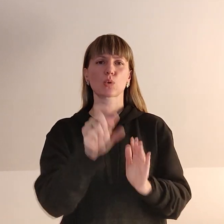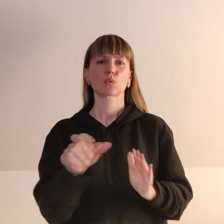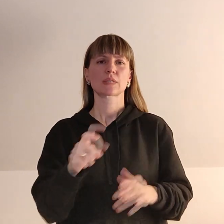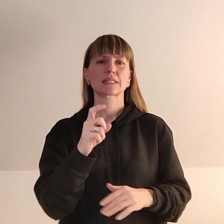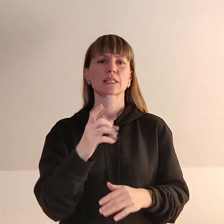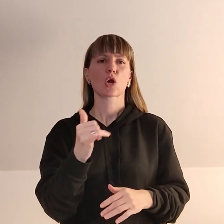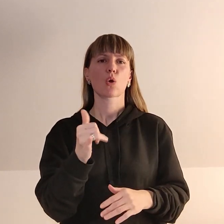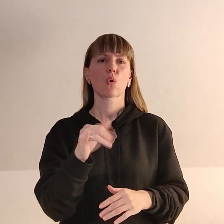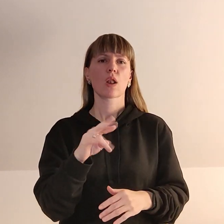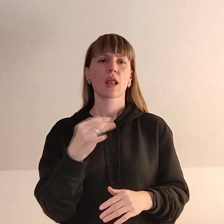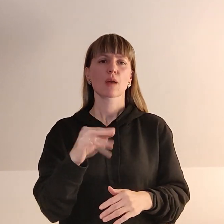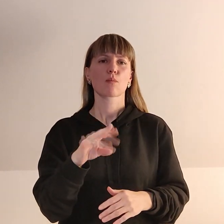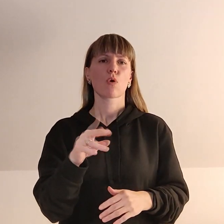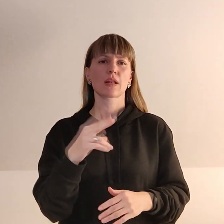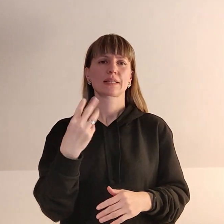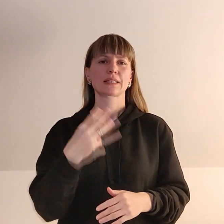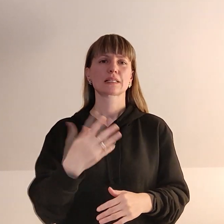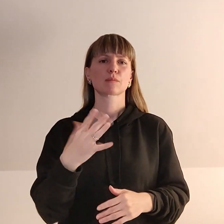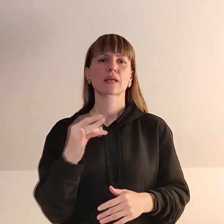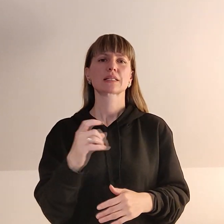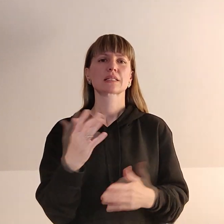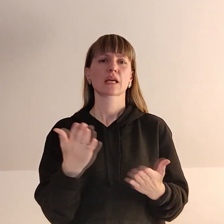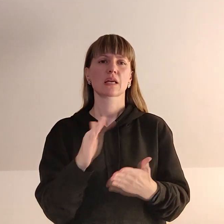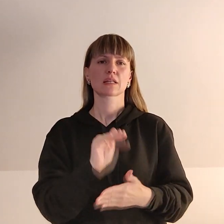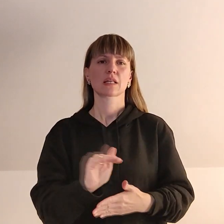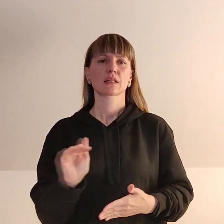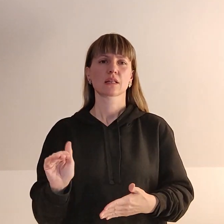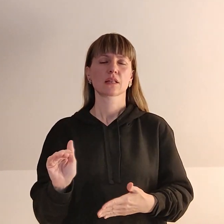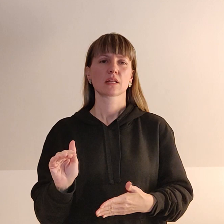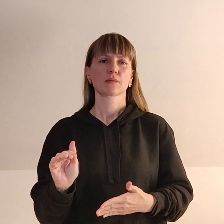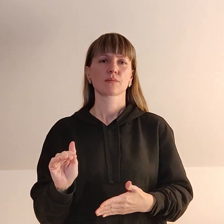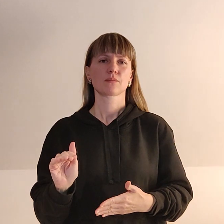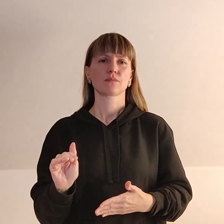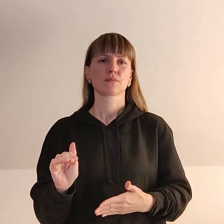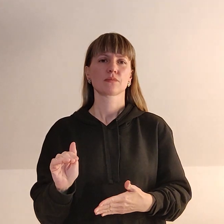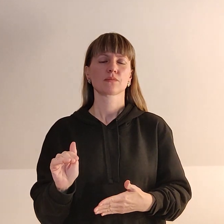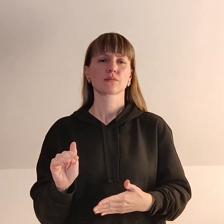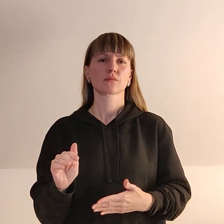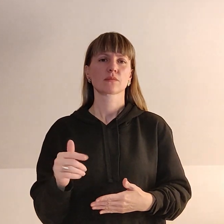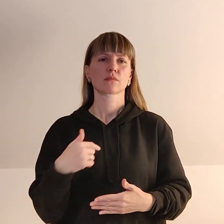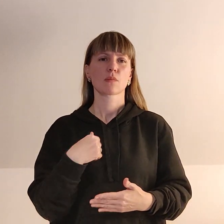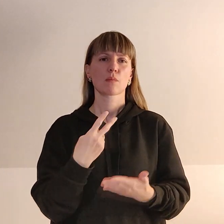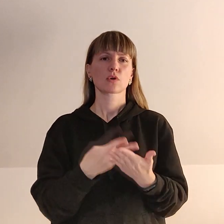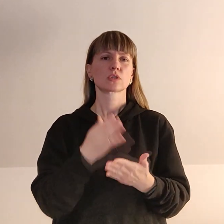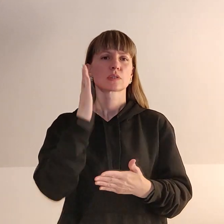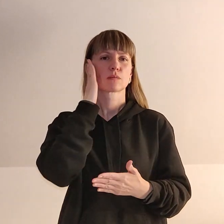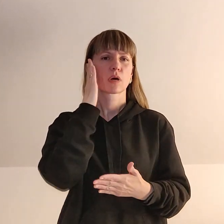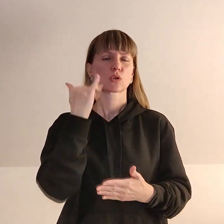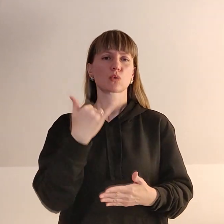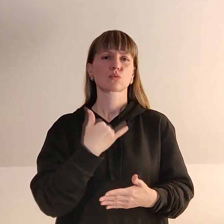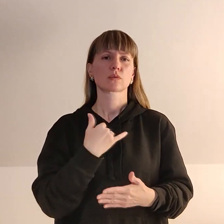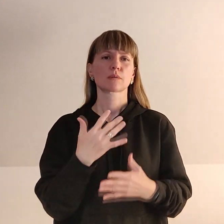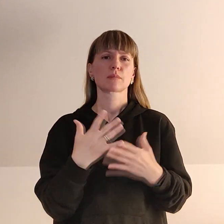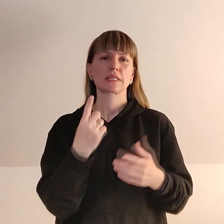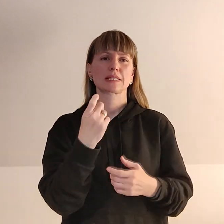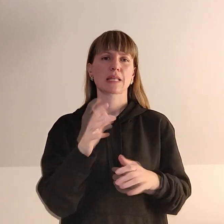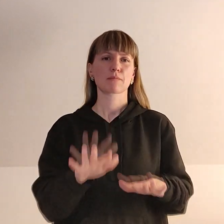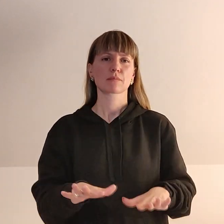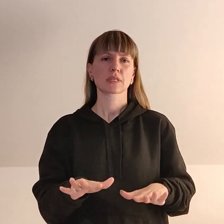Гуляйполя, 35 з котрих – діти. Ми про мене положили спати, у нас готове більше 100 місць. Тобто кровать,